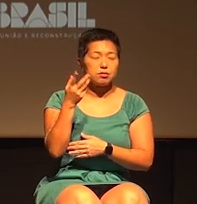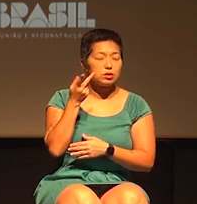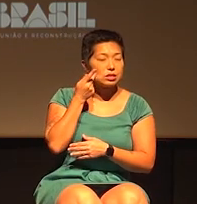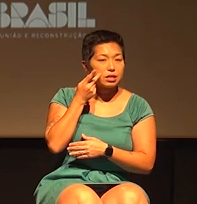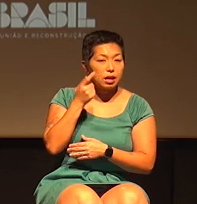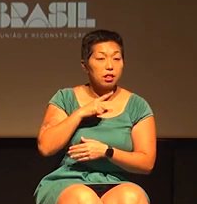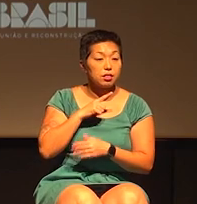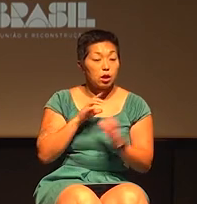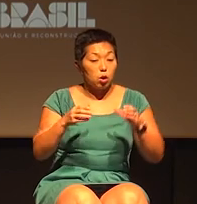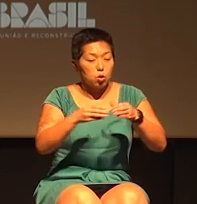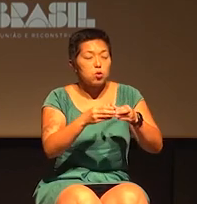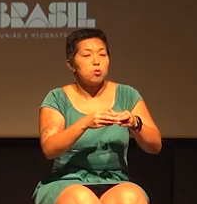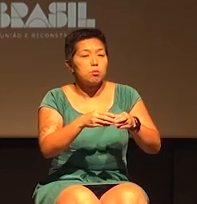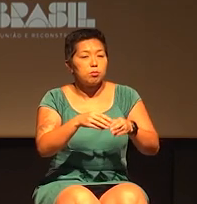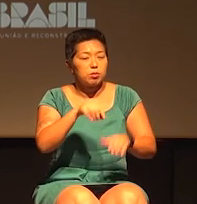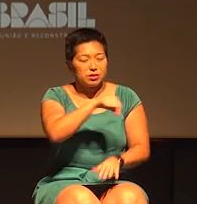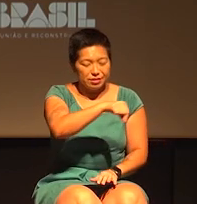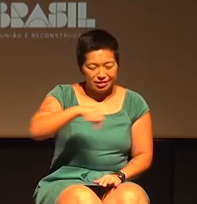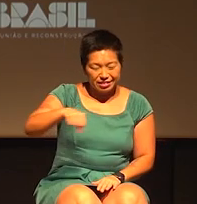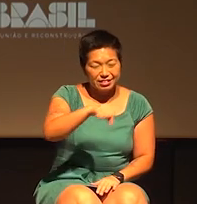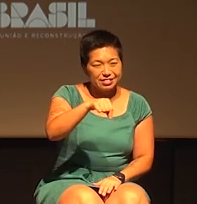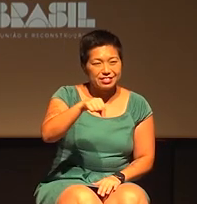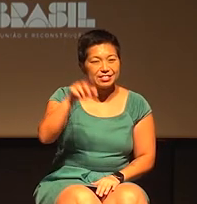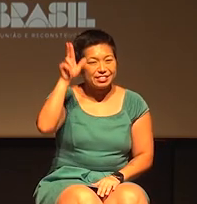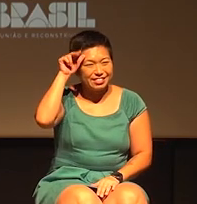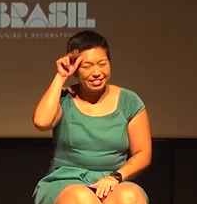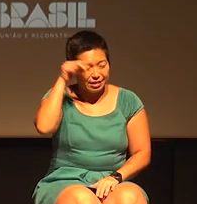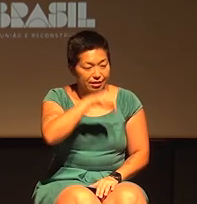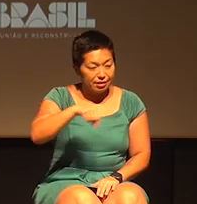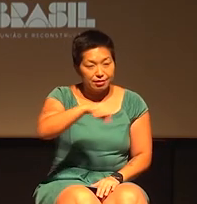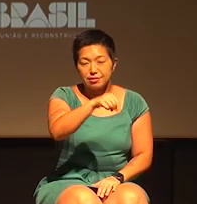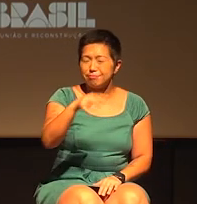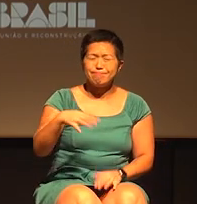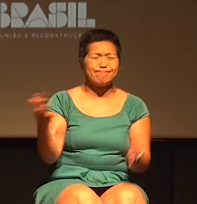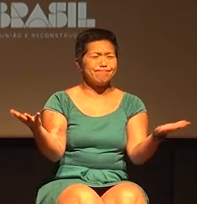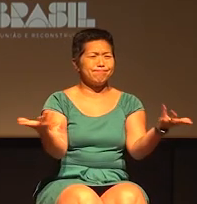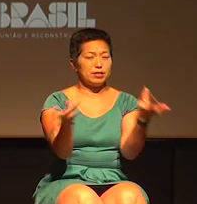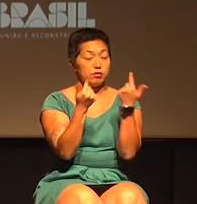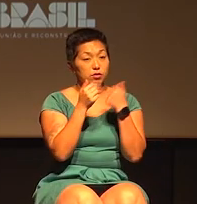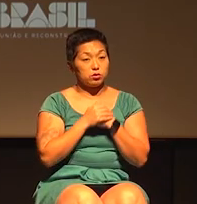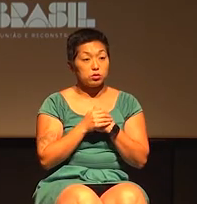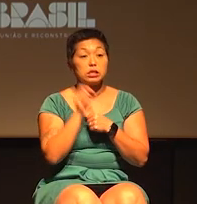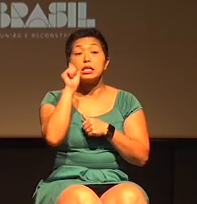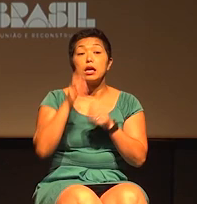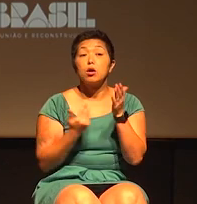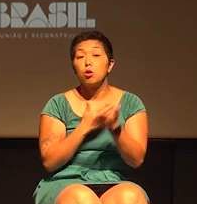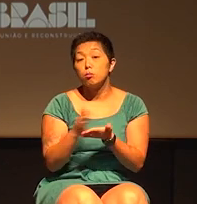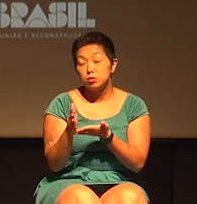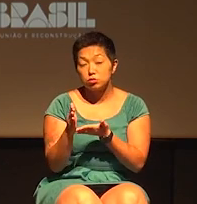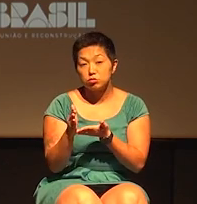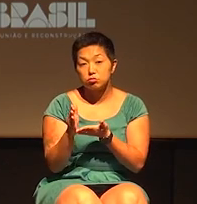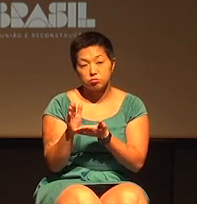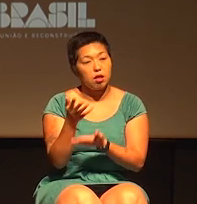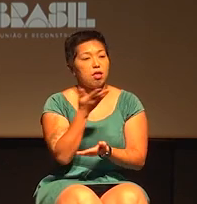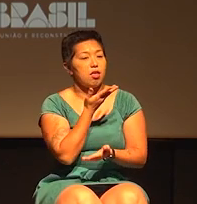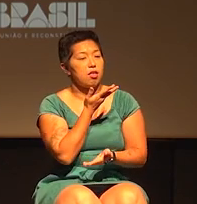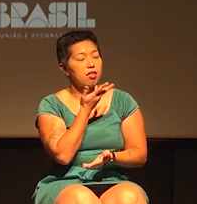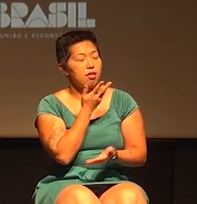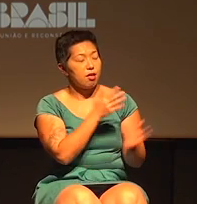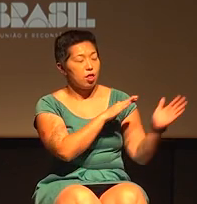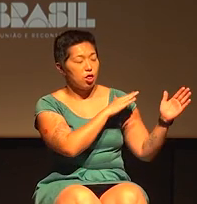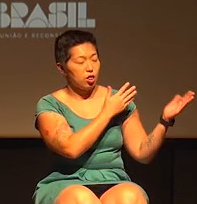de xadrez gente que é a coisa mais incrível é a coisa mais incrível que quem começou o clube de xadrez foi os